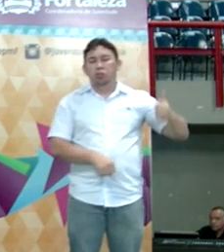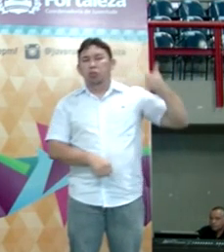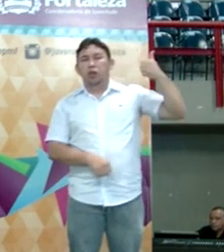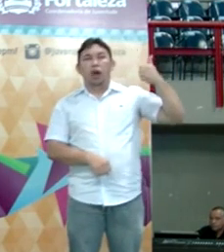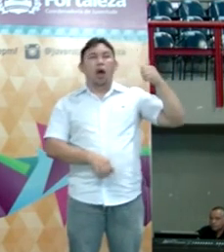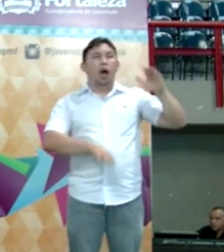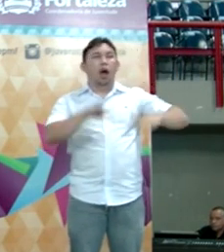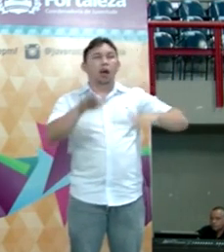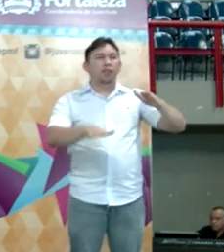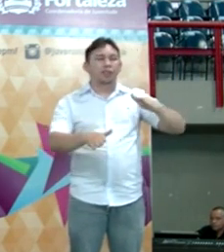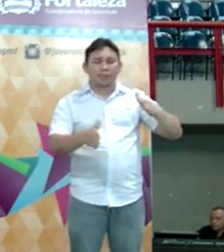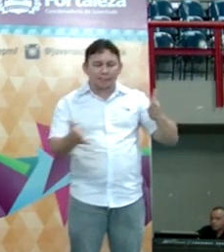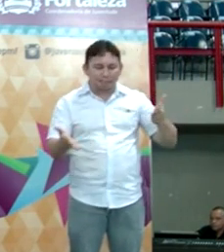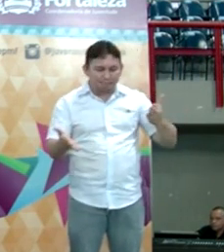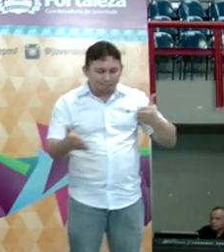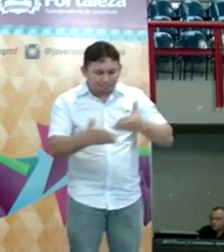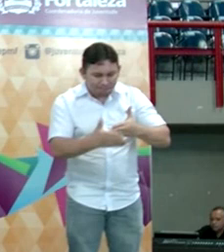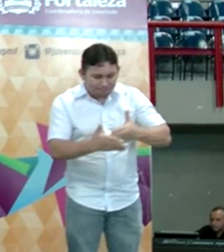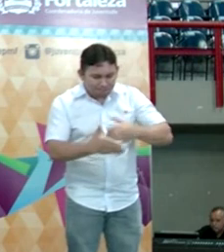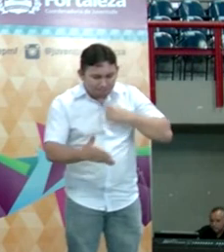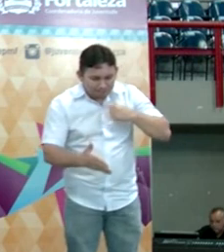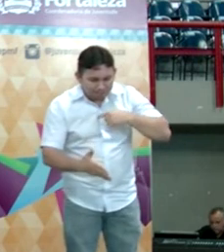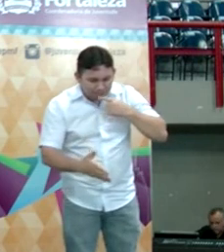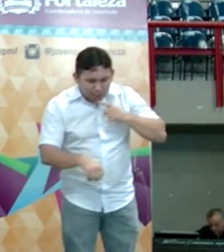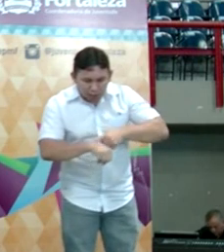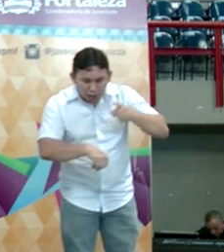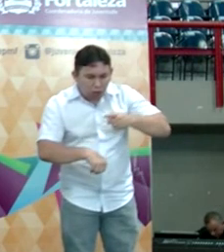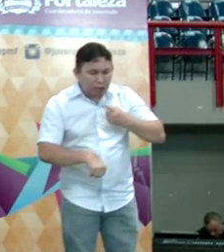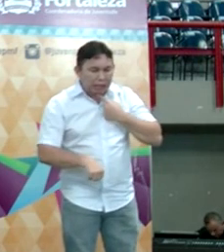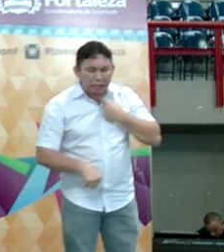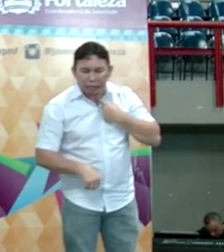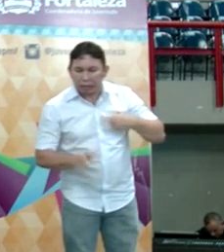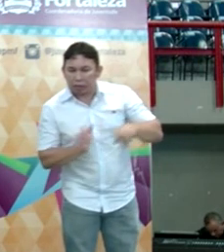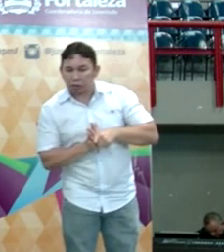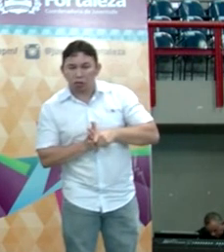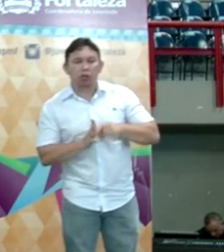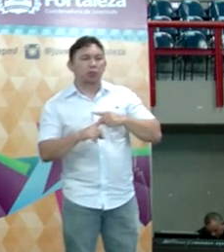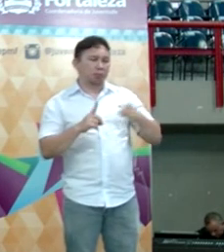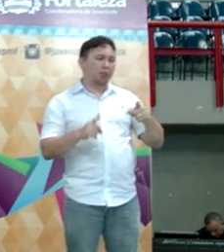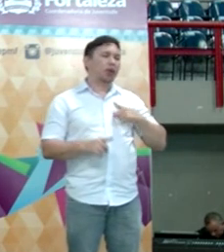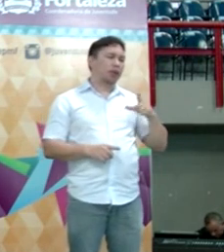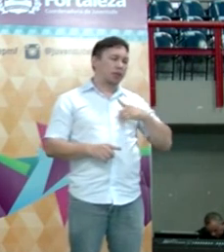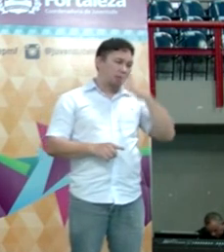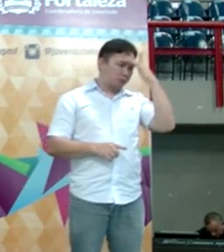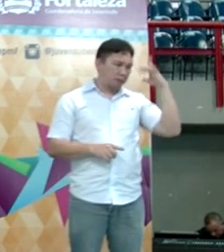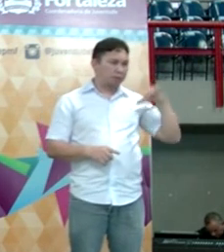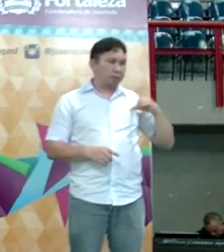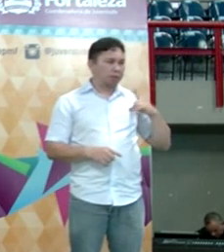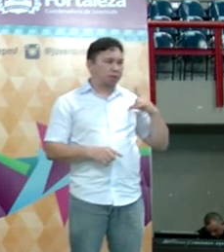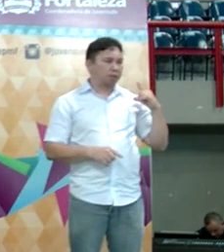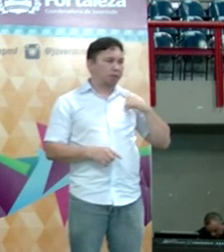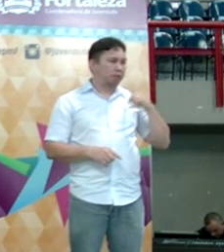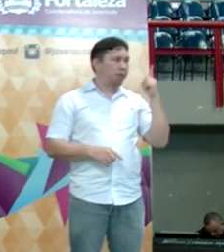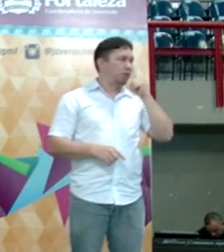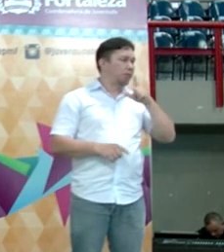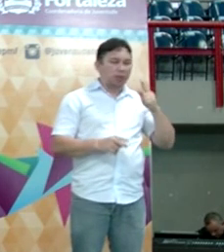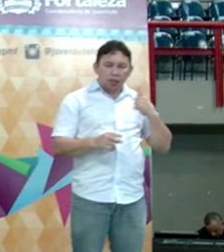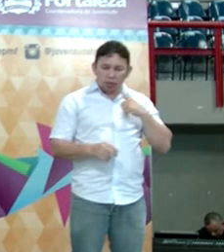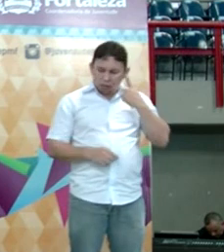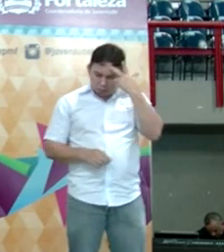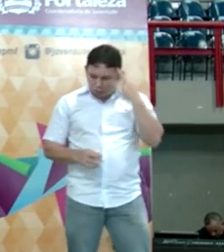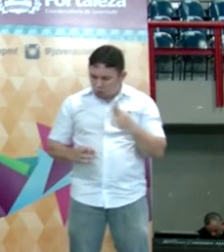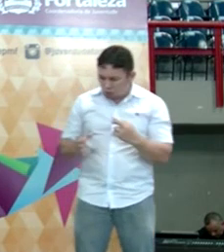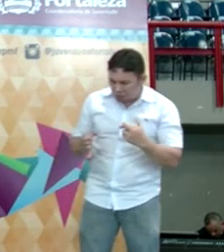Nem sempre a gente consegue no momento que a gente está querendo, mas sempre tem alguém torcendo pela nossa